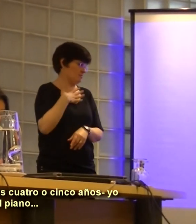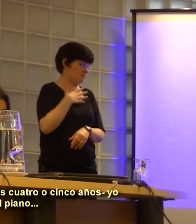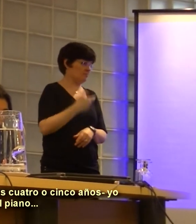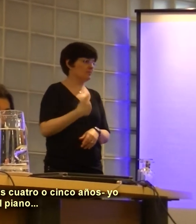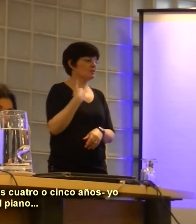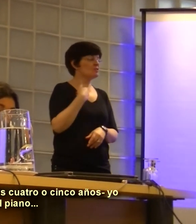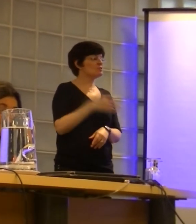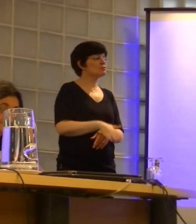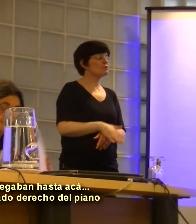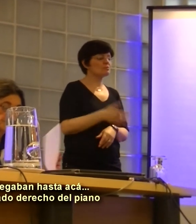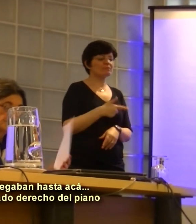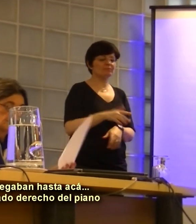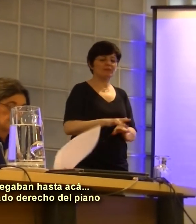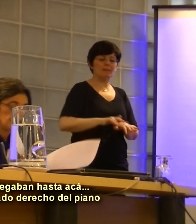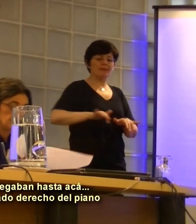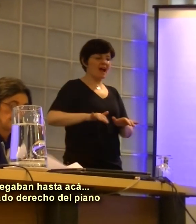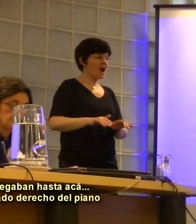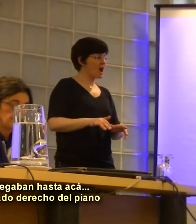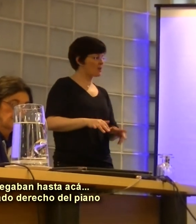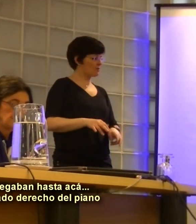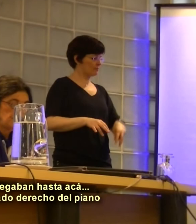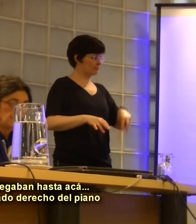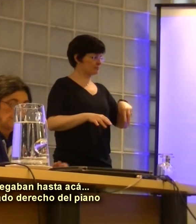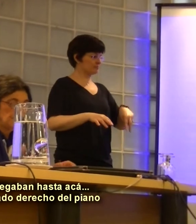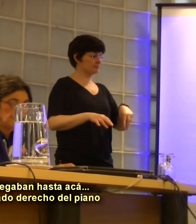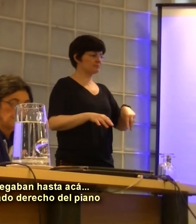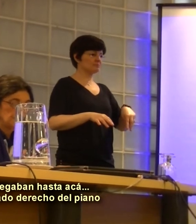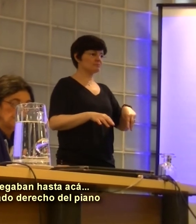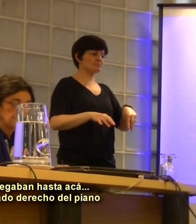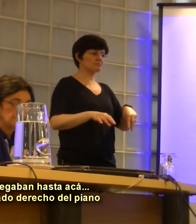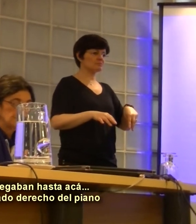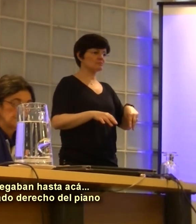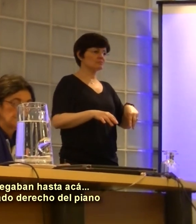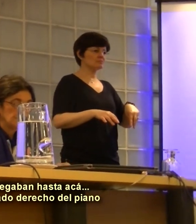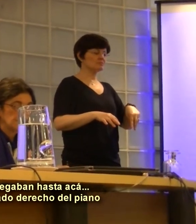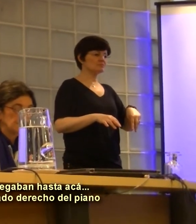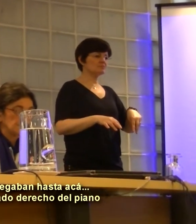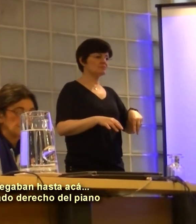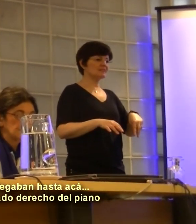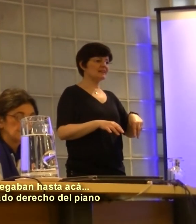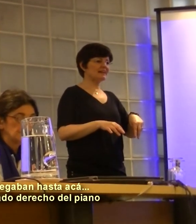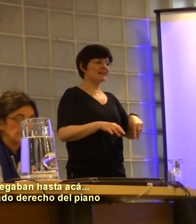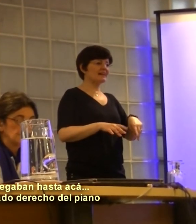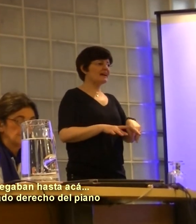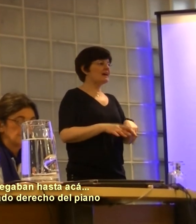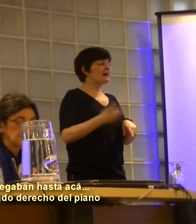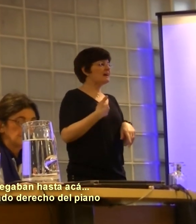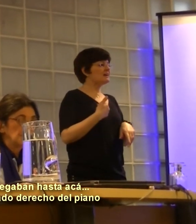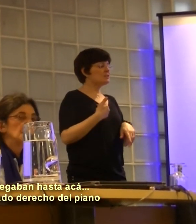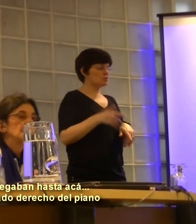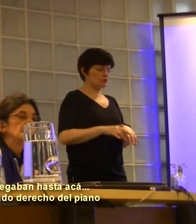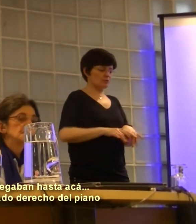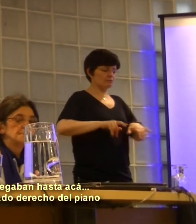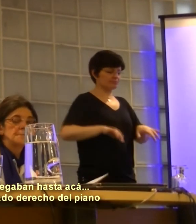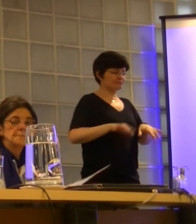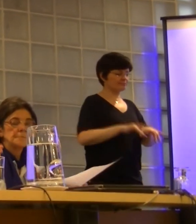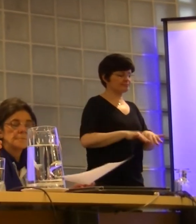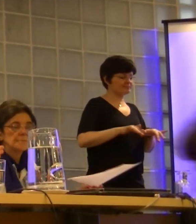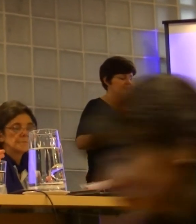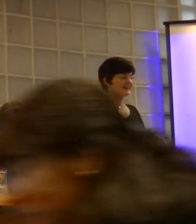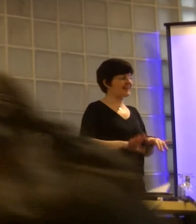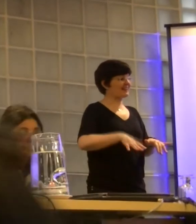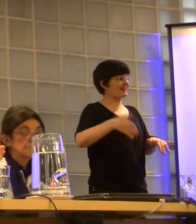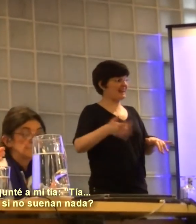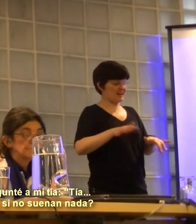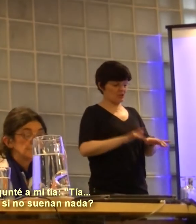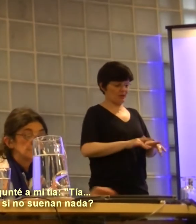paré al lado del piano, era chiquitito, las teclas me llegaban hasta acá. Me puse a tocar las teclas del lado derecho